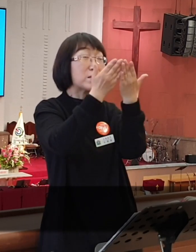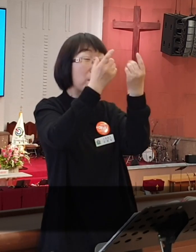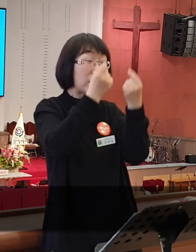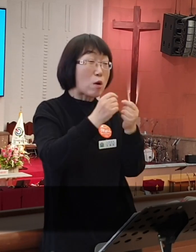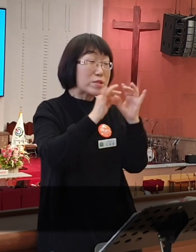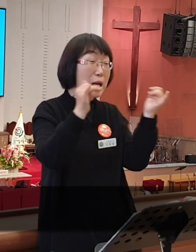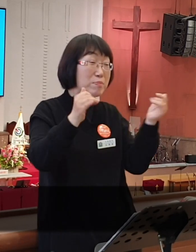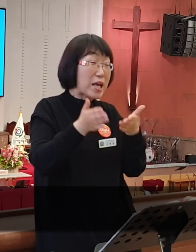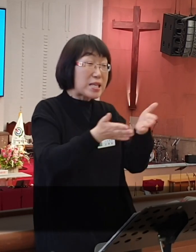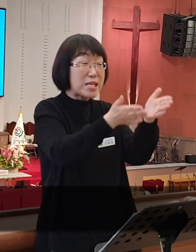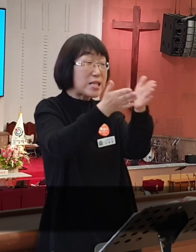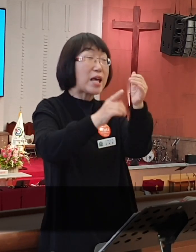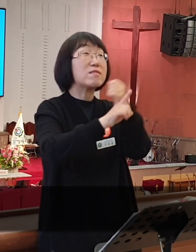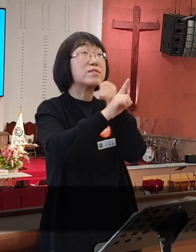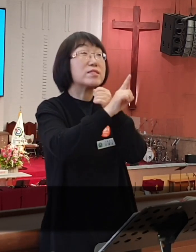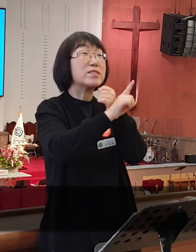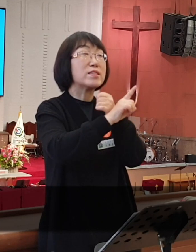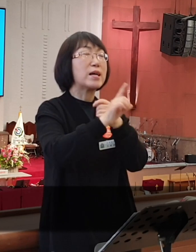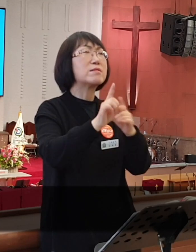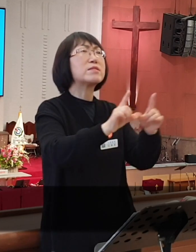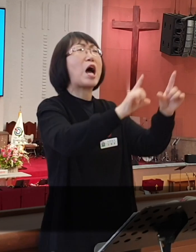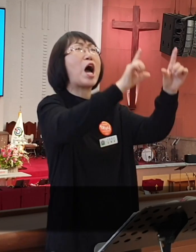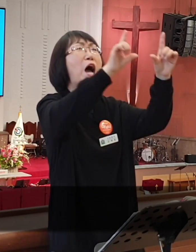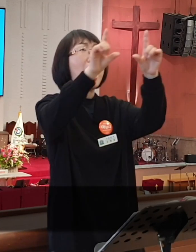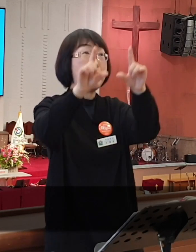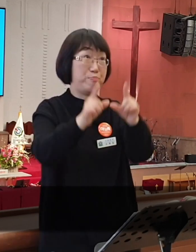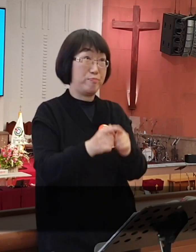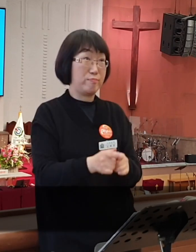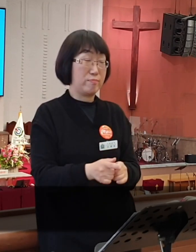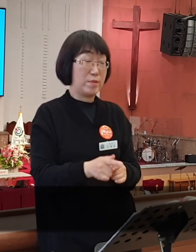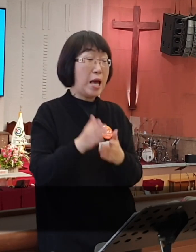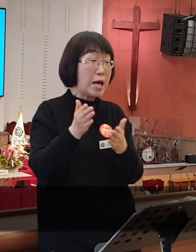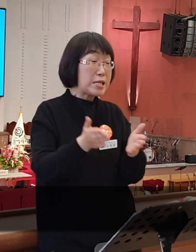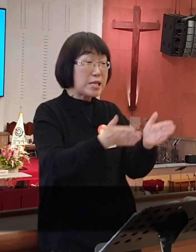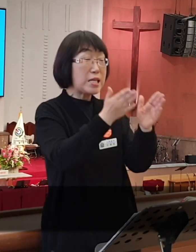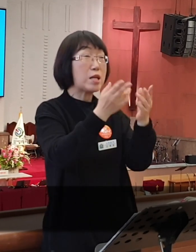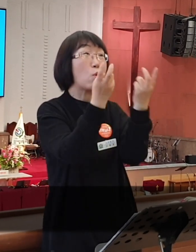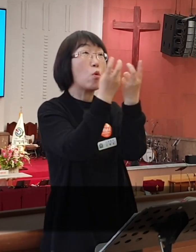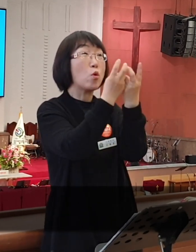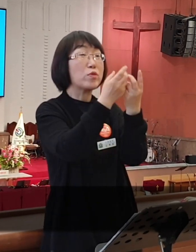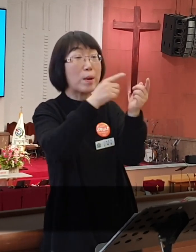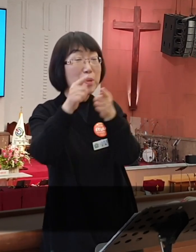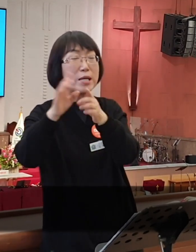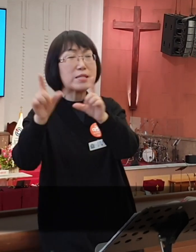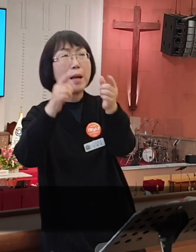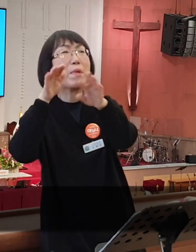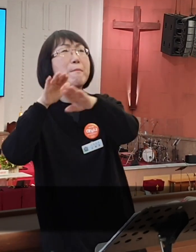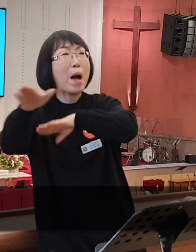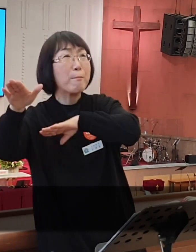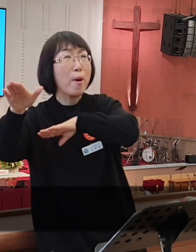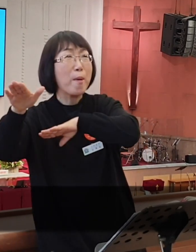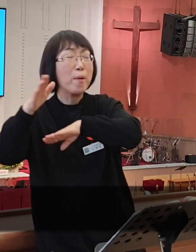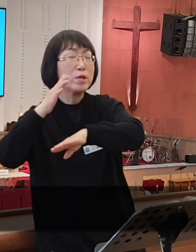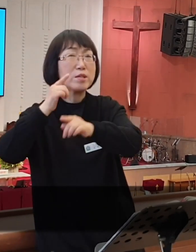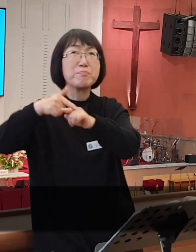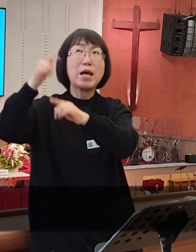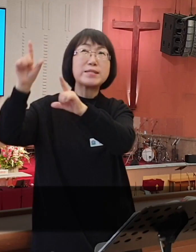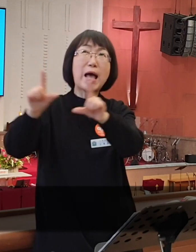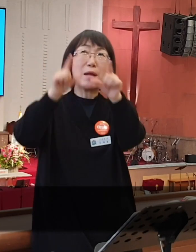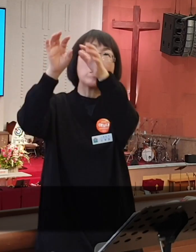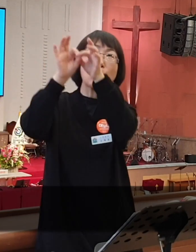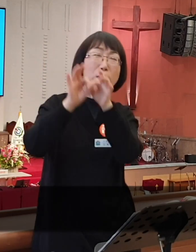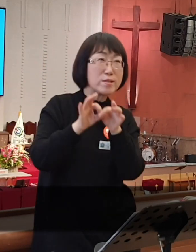따라가면요. 길이라는 것은 삶이에요. 길이라는 건 삶의 방식입니다. 예수님은 자기의 삶을